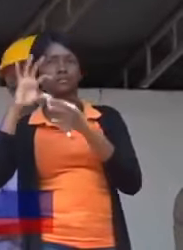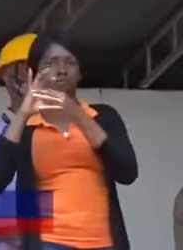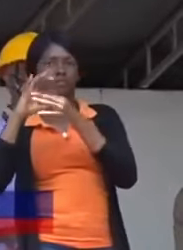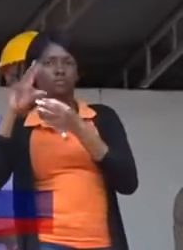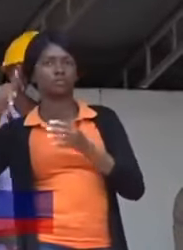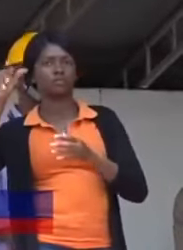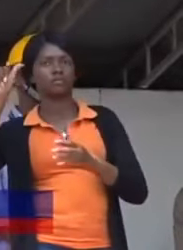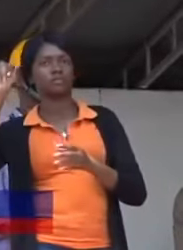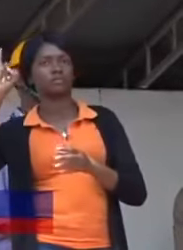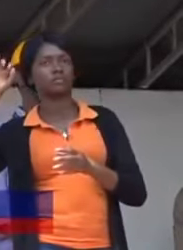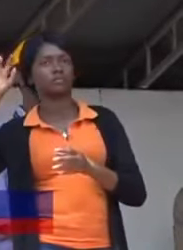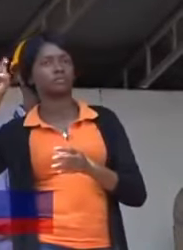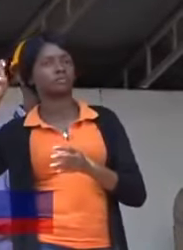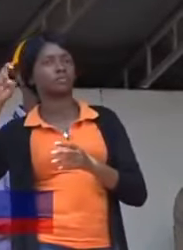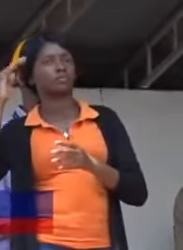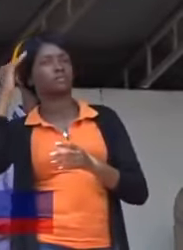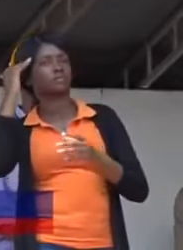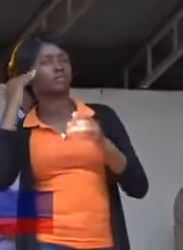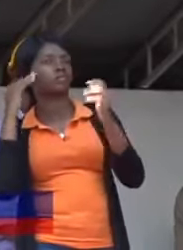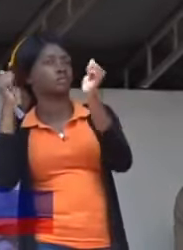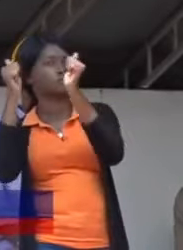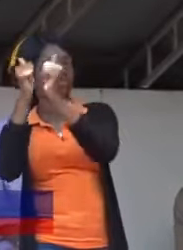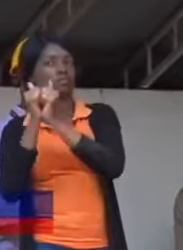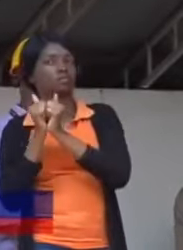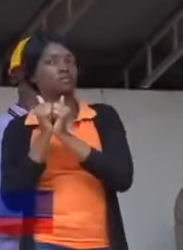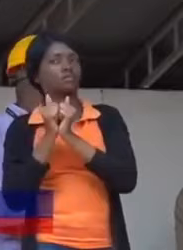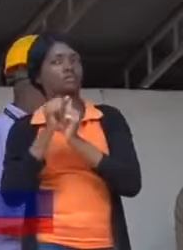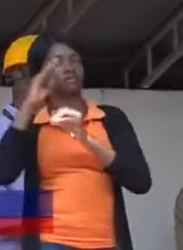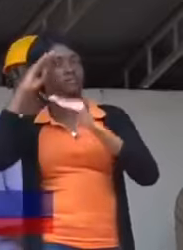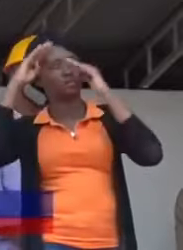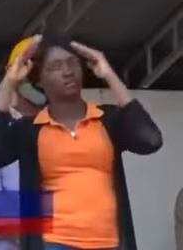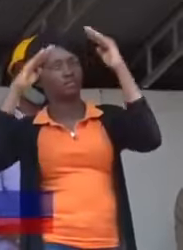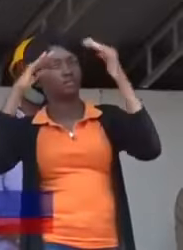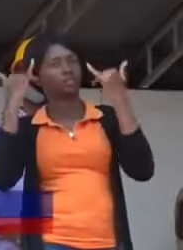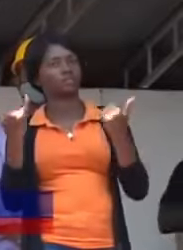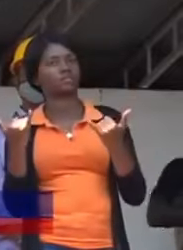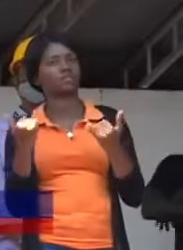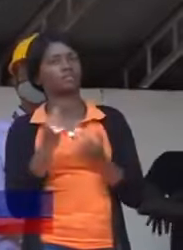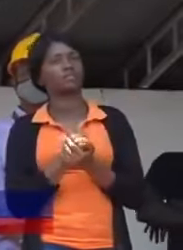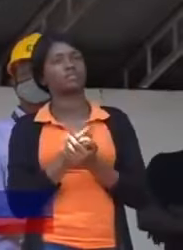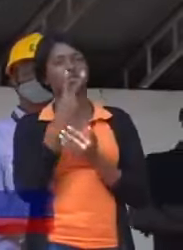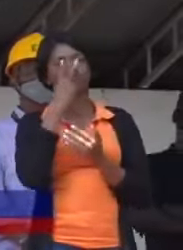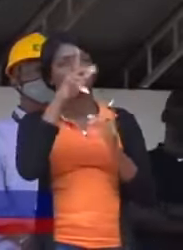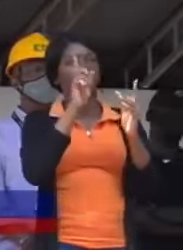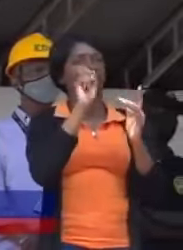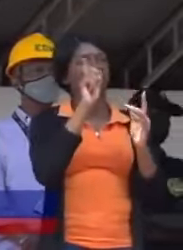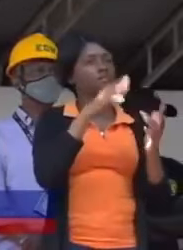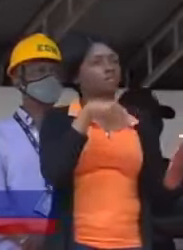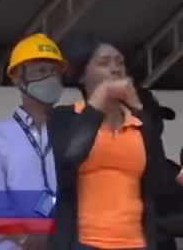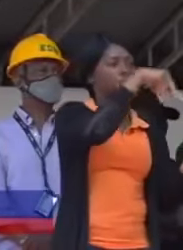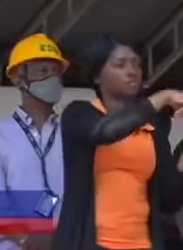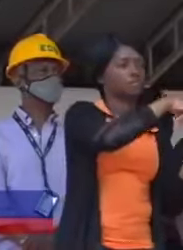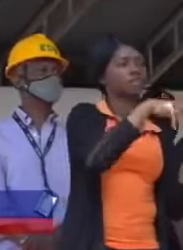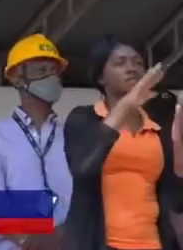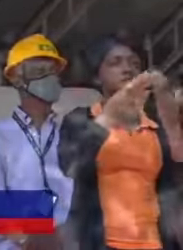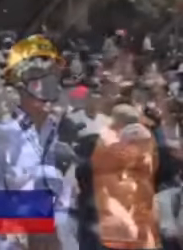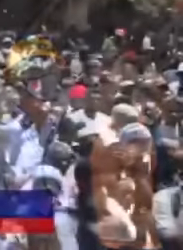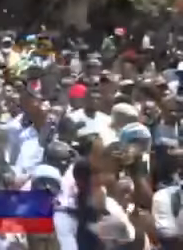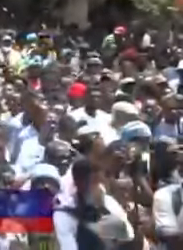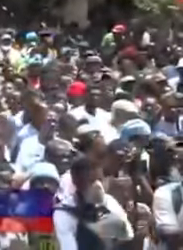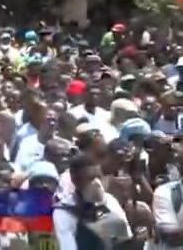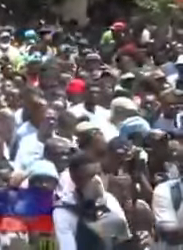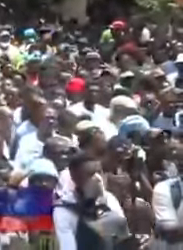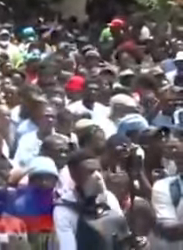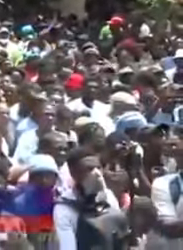tête yo ensemble. Gardez qui côté Moun pas de paix mette ville yo aujourd'hui. Même Jean Moun Jérémy, m'profite saluer yo